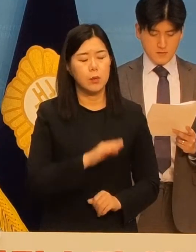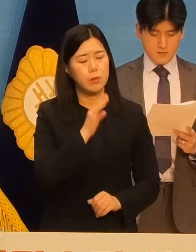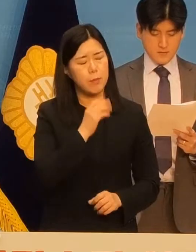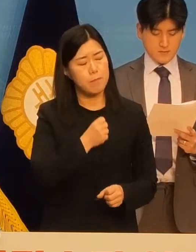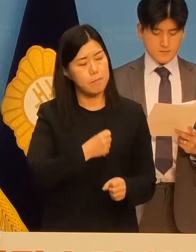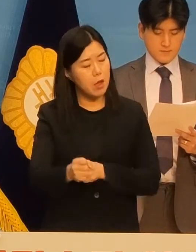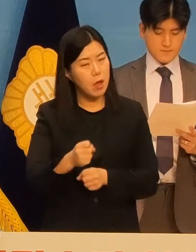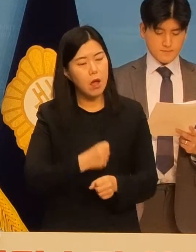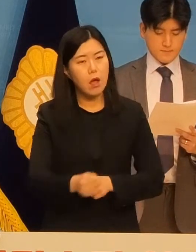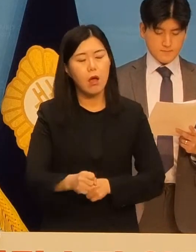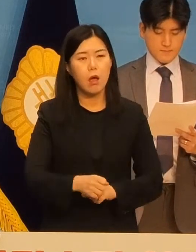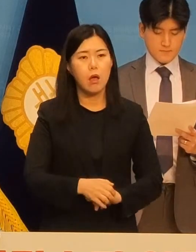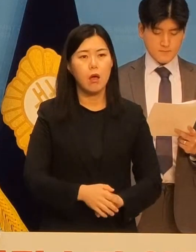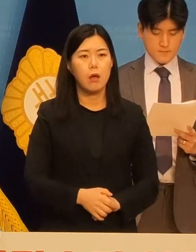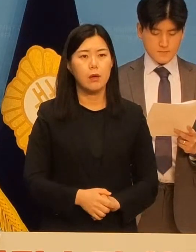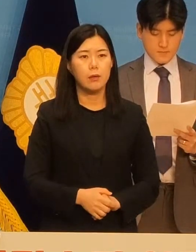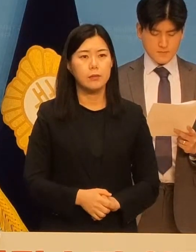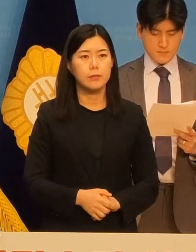황당하기까지 합니다.